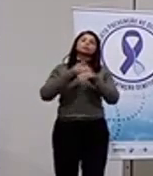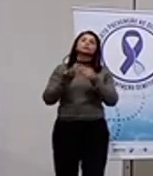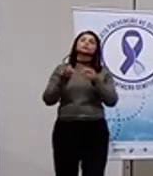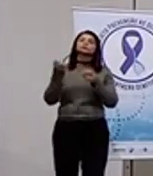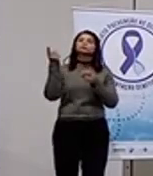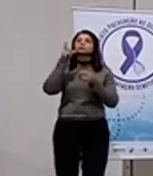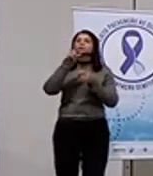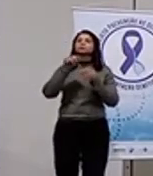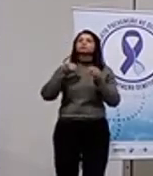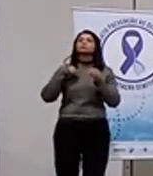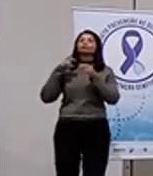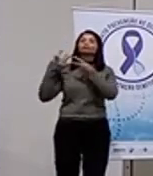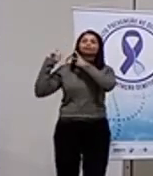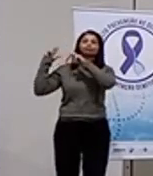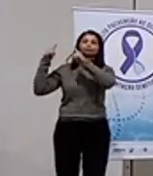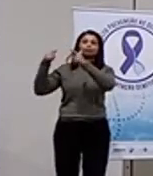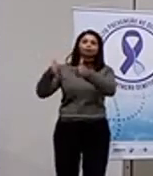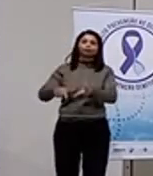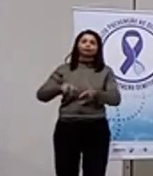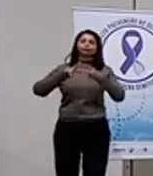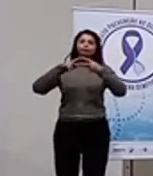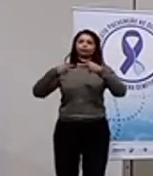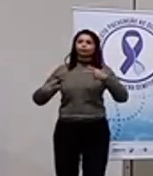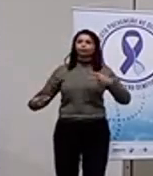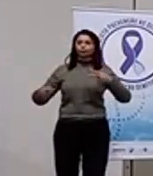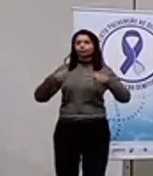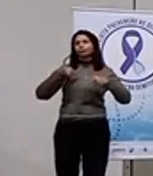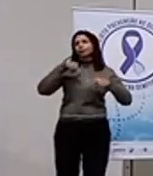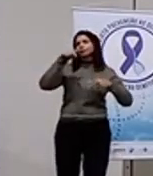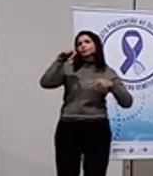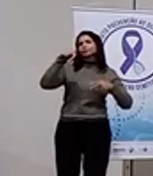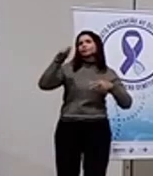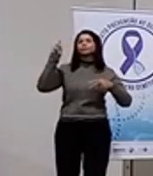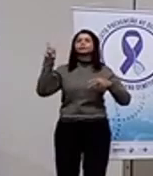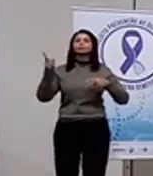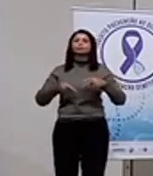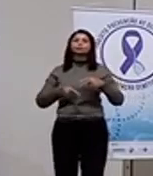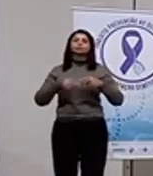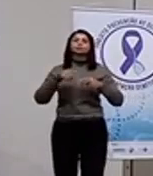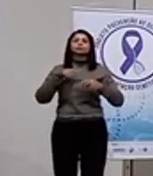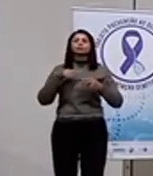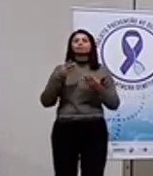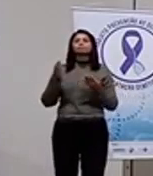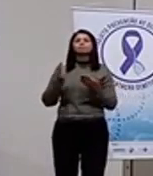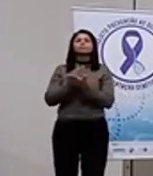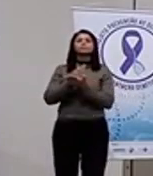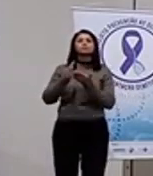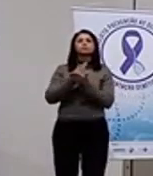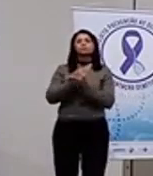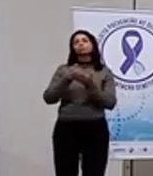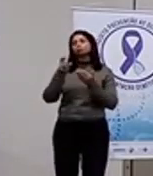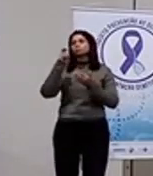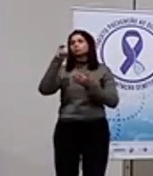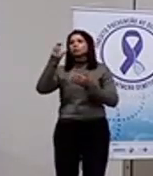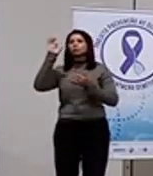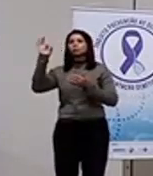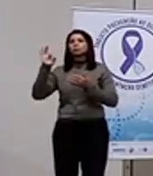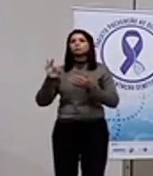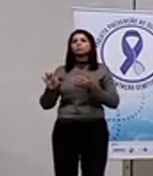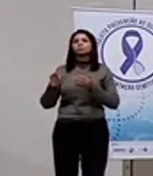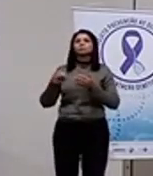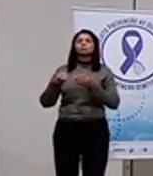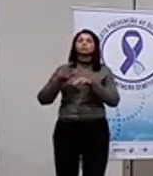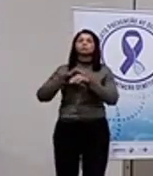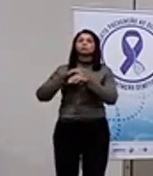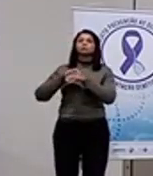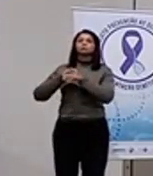Aqui ele já coloca o número de 7.000 doenças raras, né? E ele coloca que pelo menos apenas 5% das doenças raras